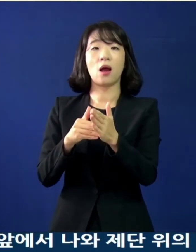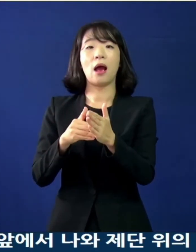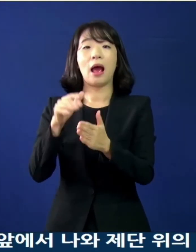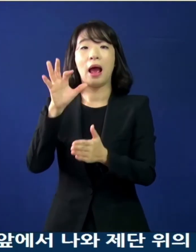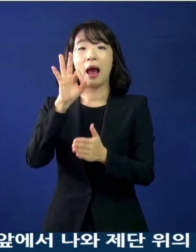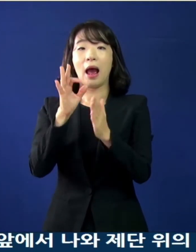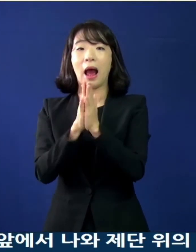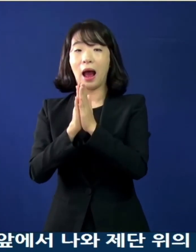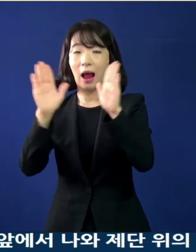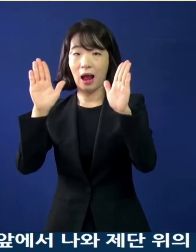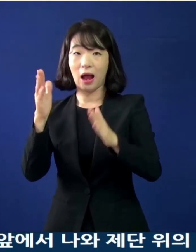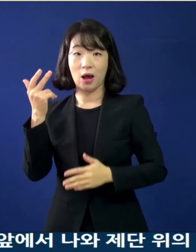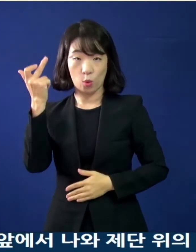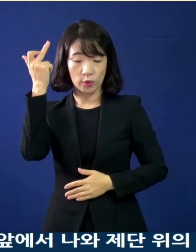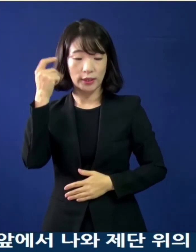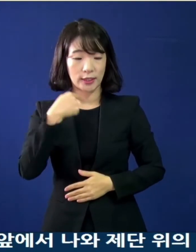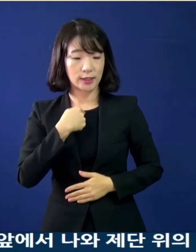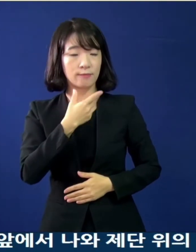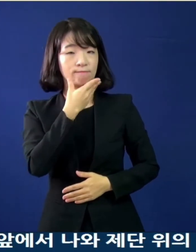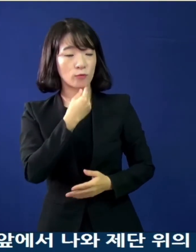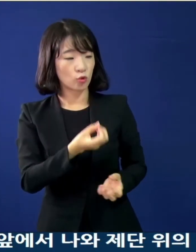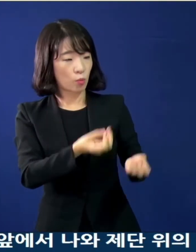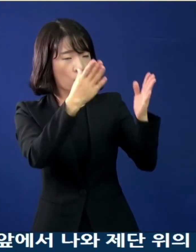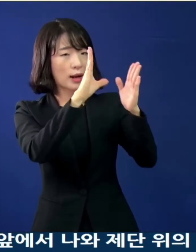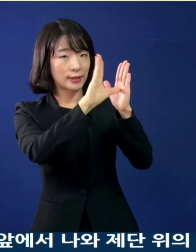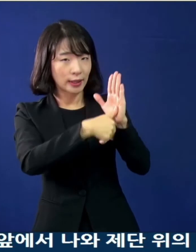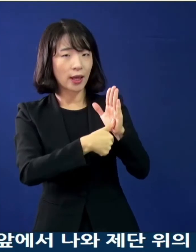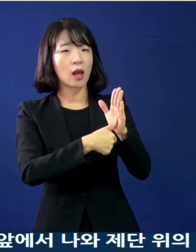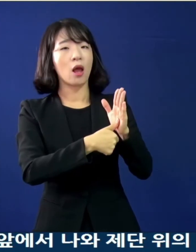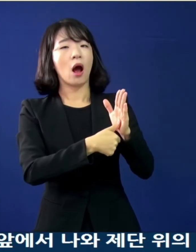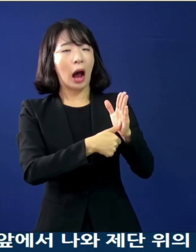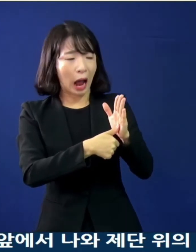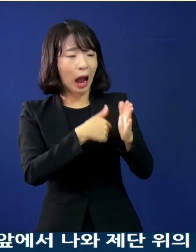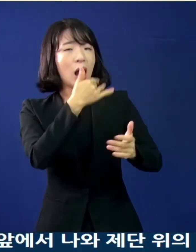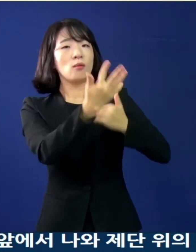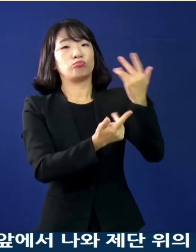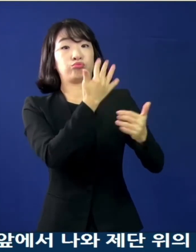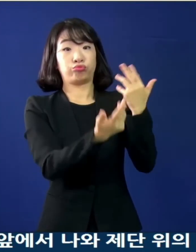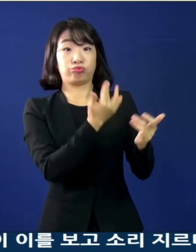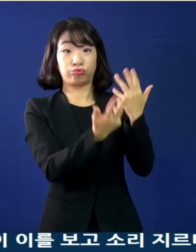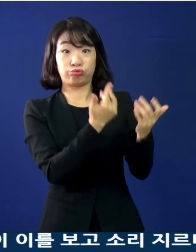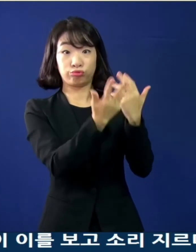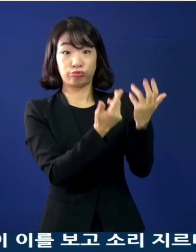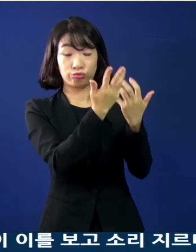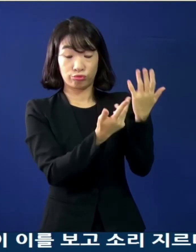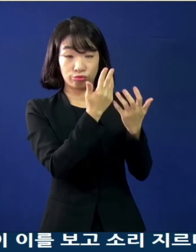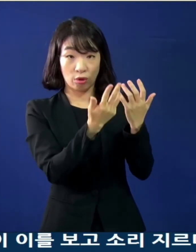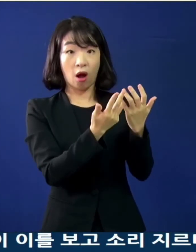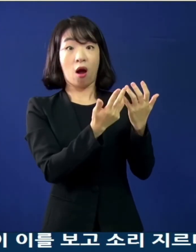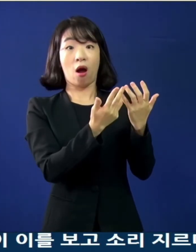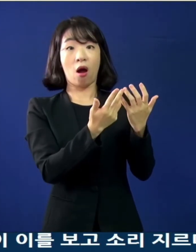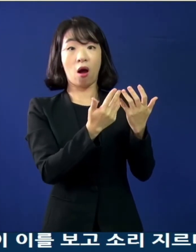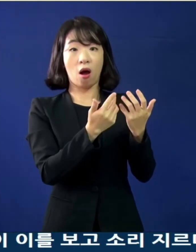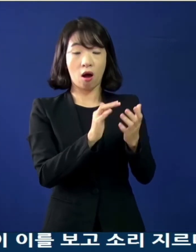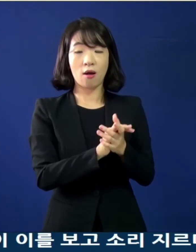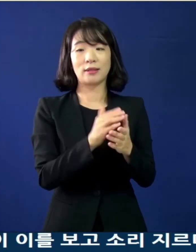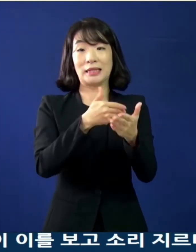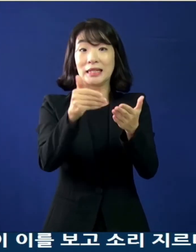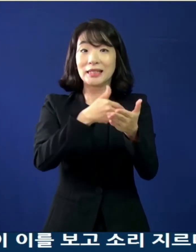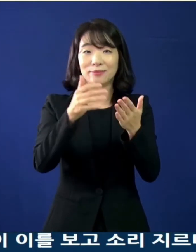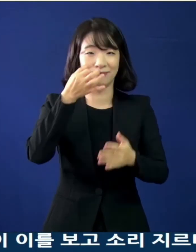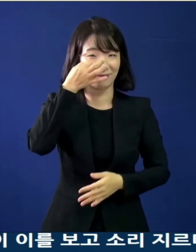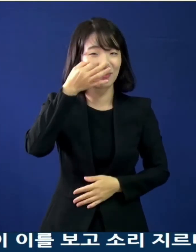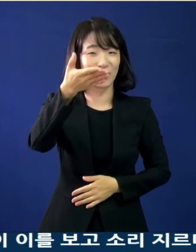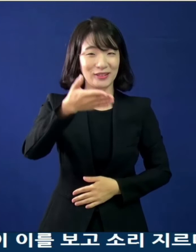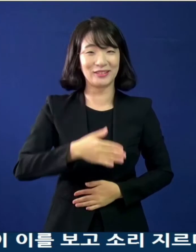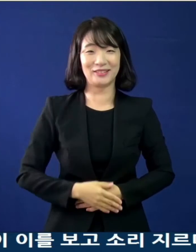회막으로부터 불이 쫙 나와가지고 회막에서 조금 떨어진 곳에 있는 번제단에 불이 확 붙는 거예요. 이건 그림을 보면서